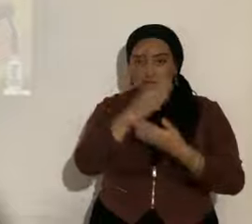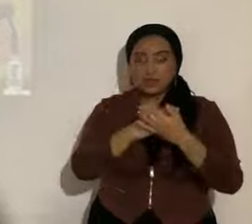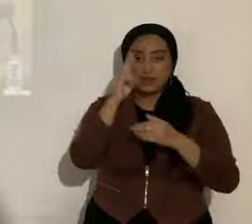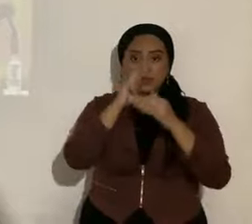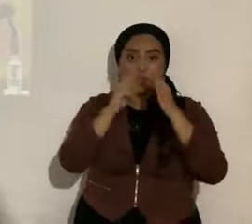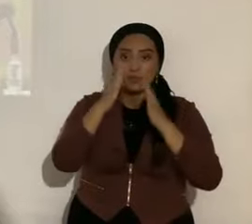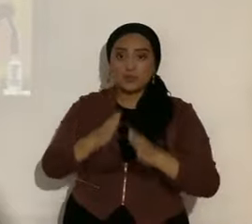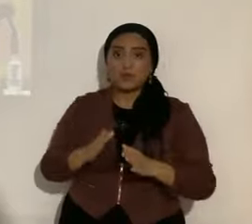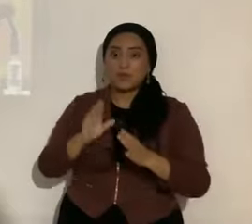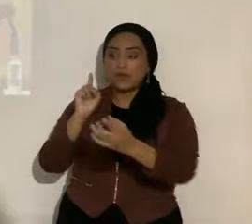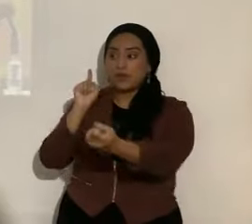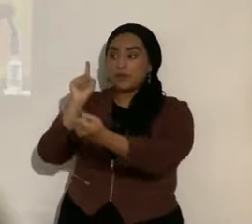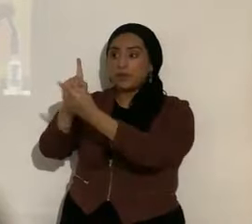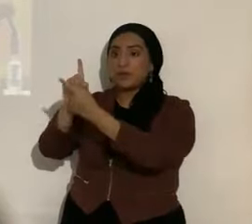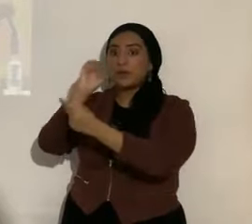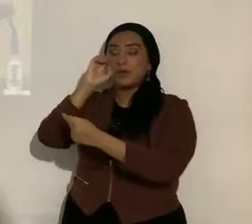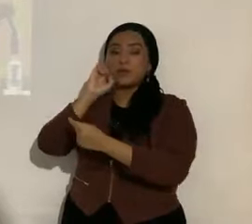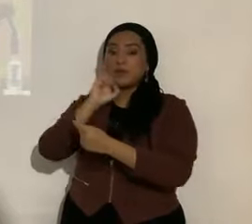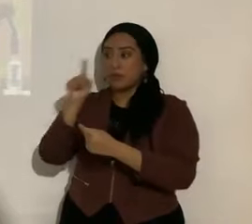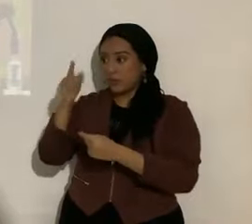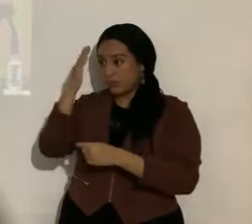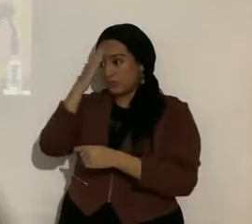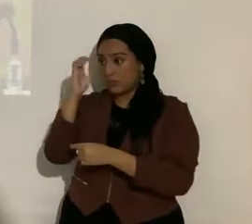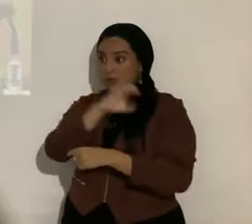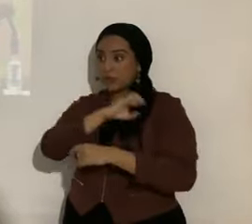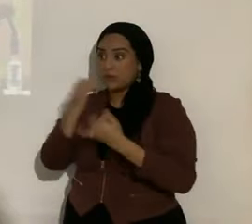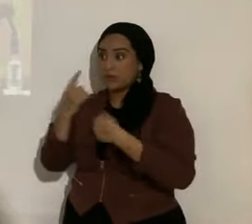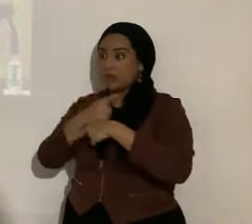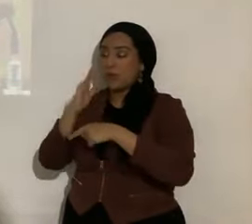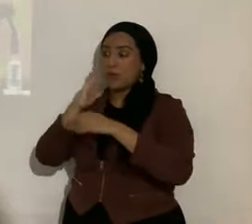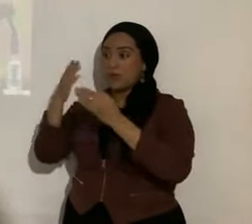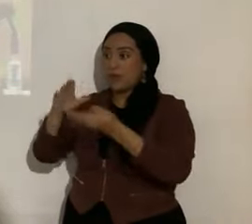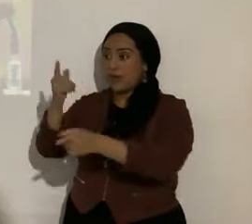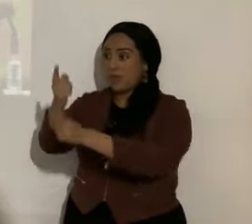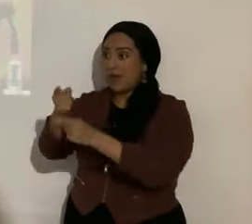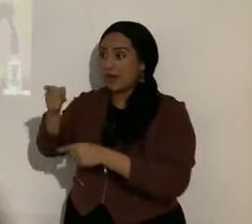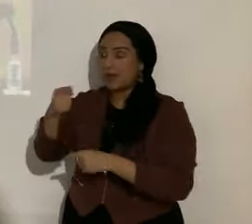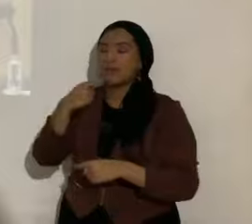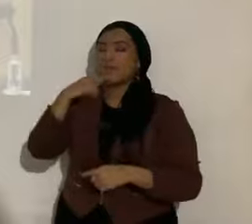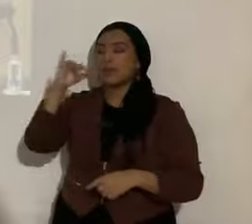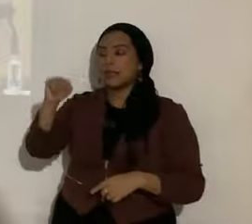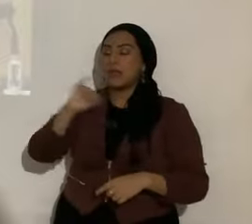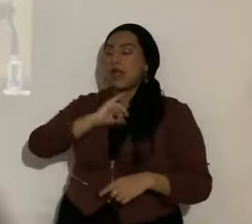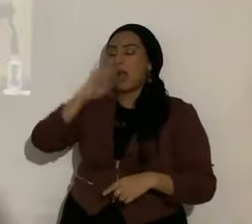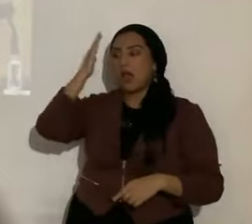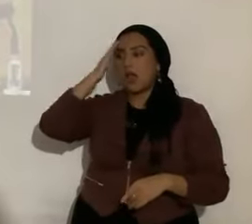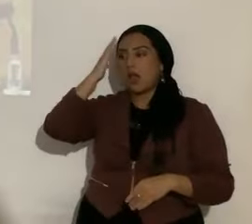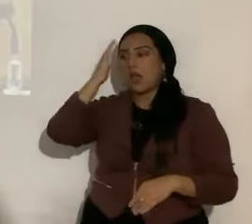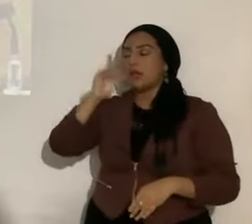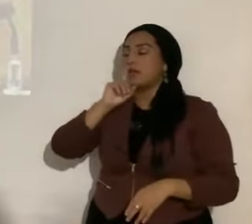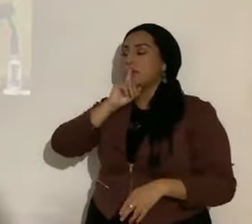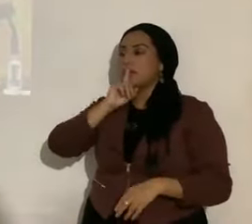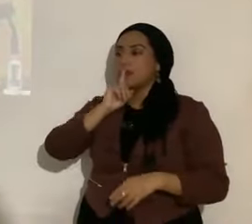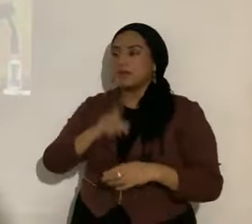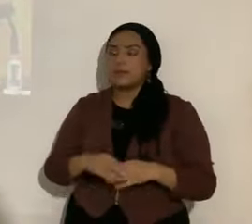dijeron: ¿sabes que Yahweh te quitará hoy a tu señor de sobre ti? Él respondió: sí, yo lo sé,